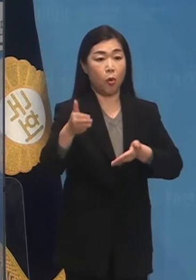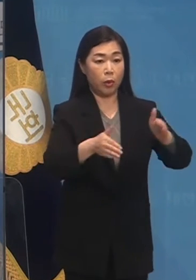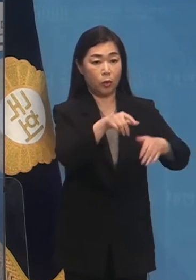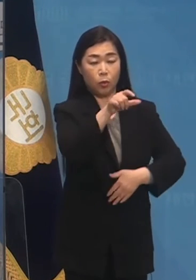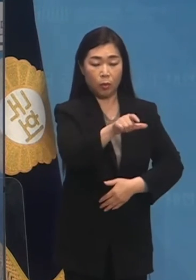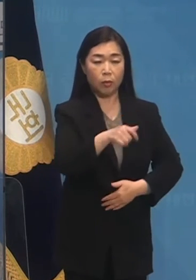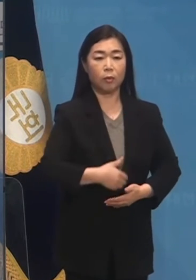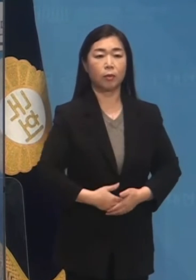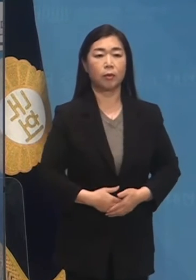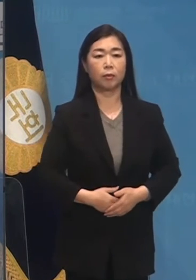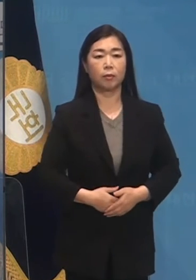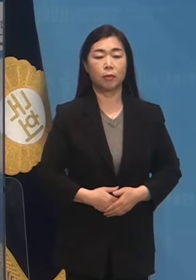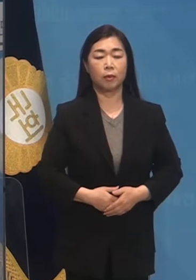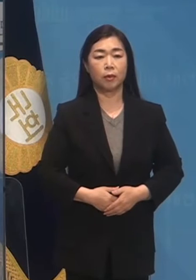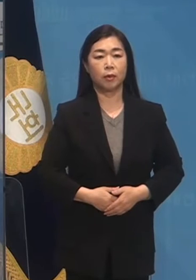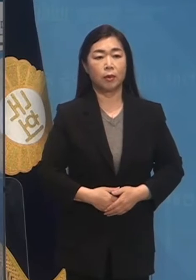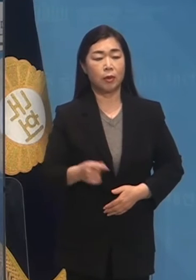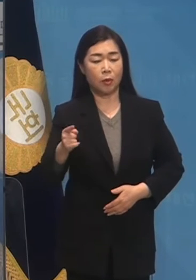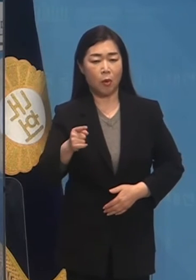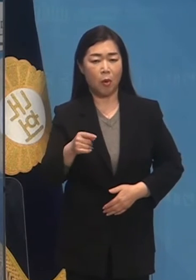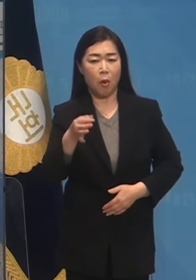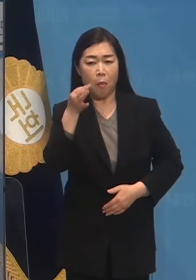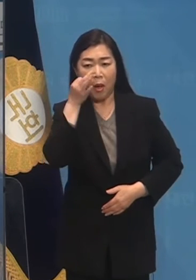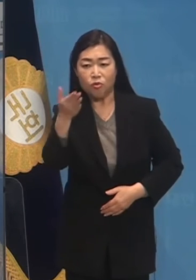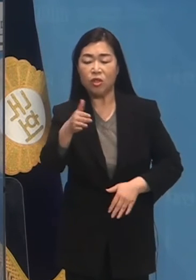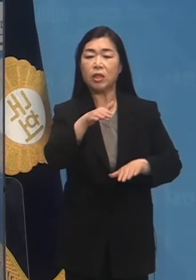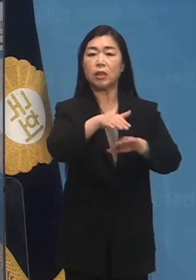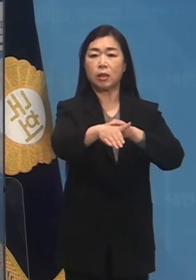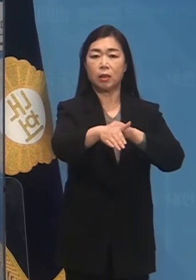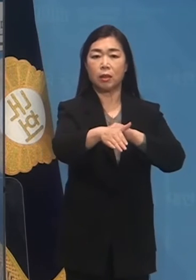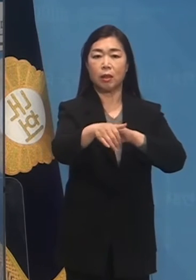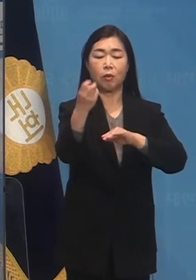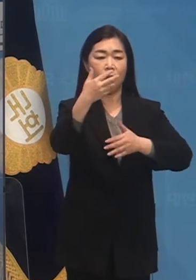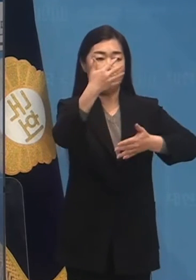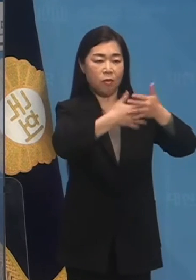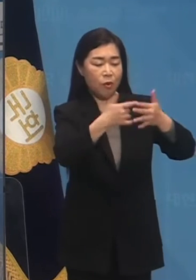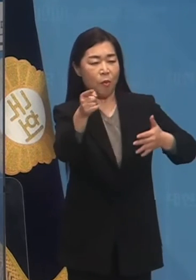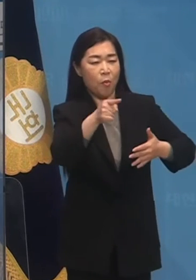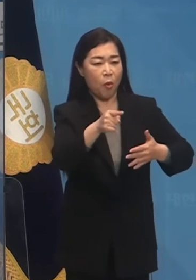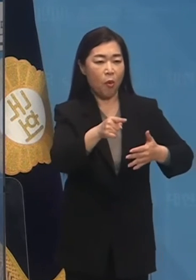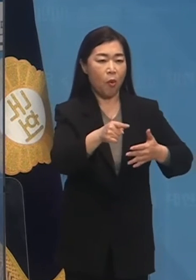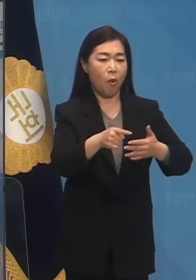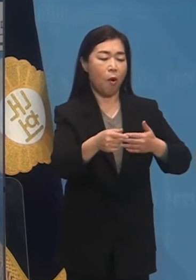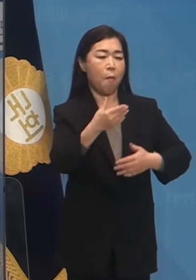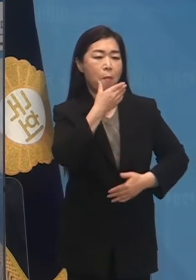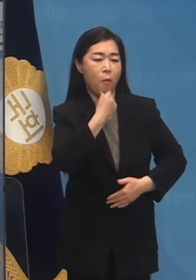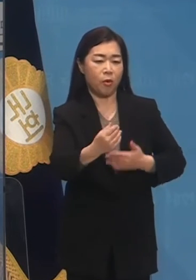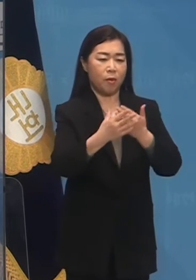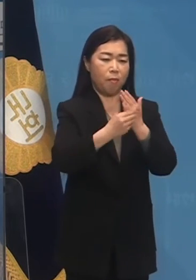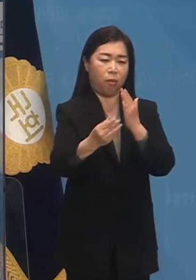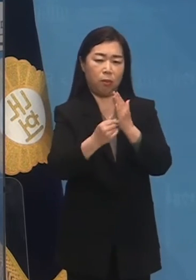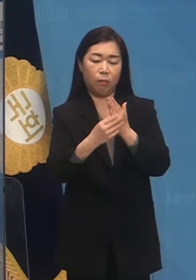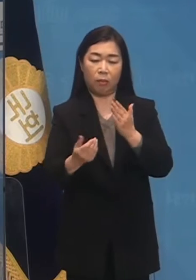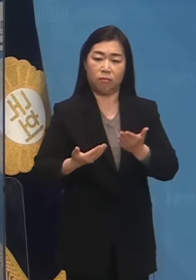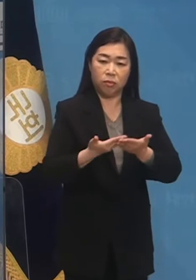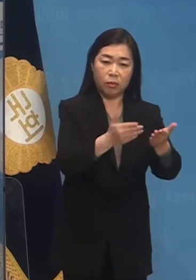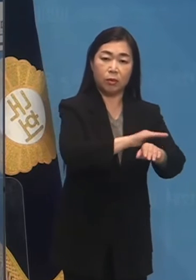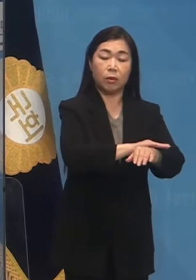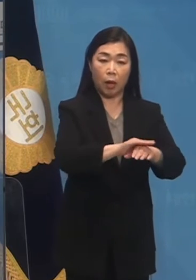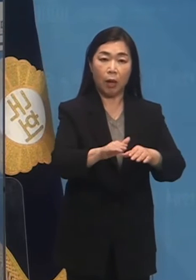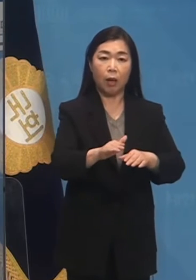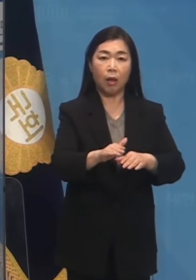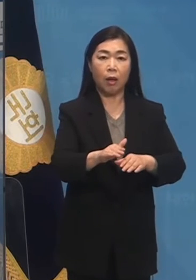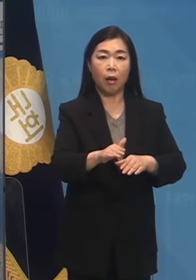현금 봐주기와 인기 영합식 표퓰리즘으로 경기도는 전국에서 가장 인구가